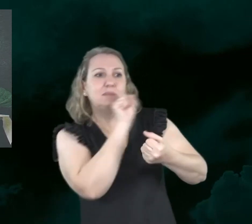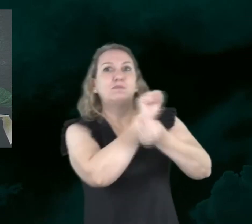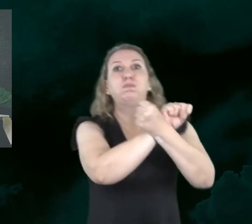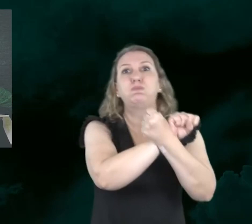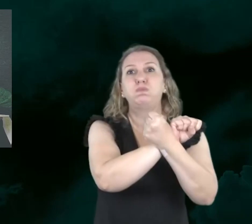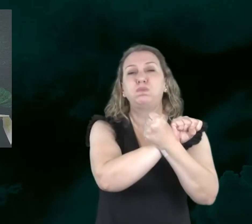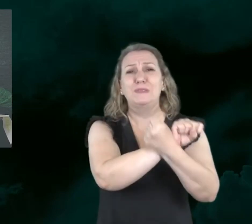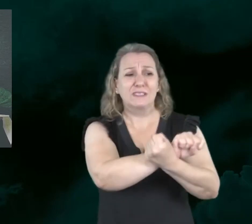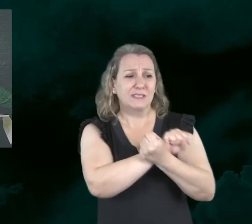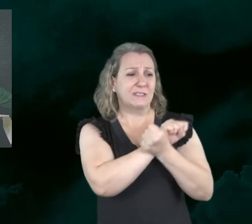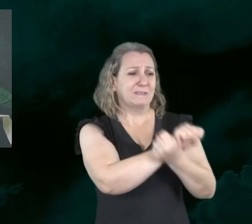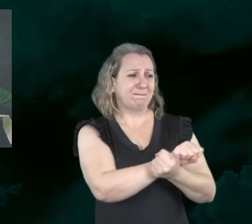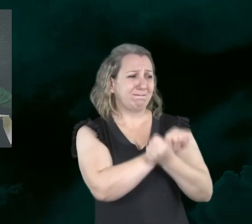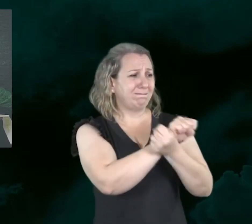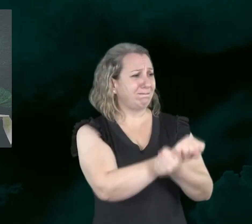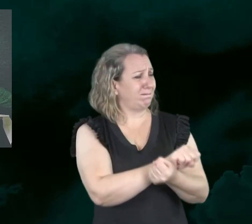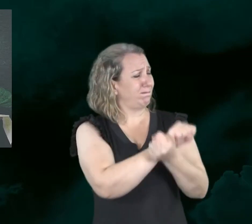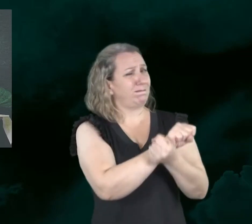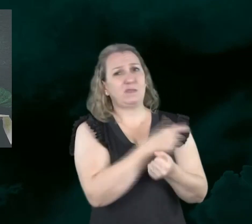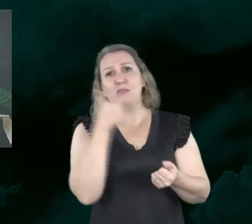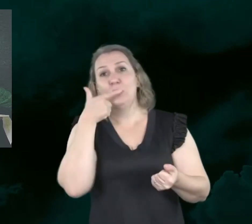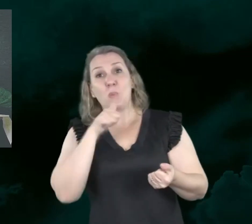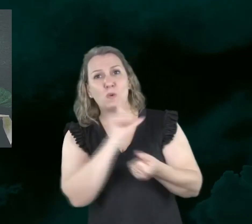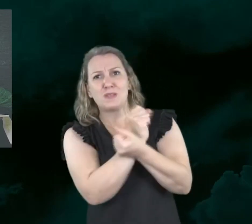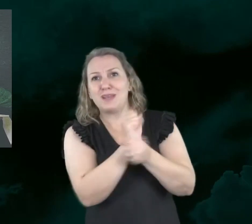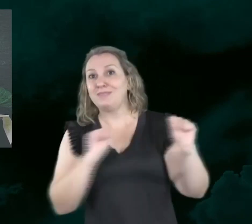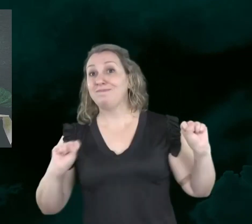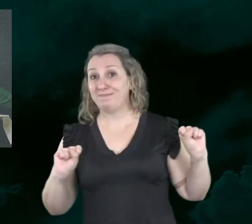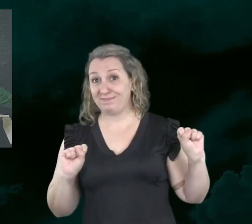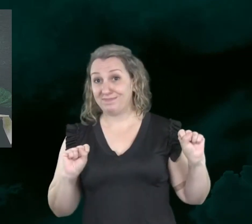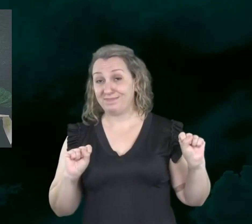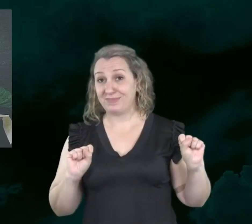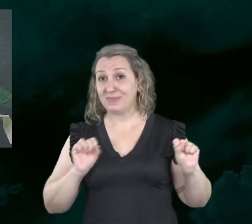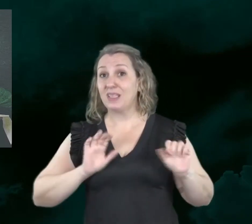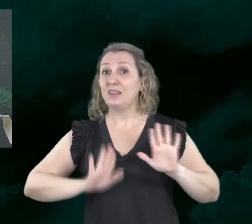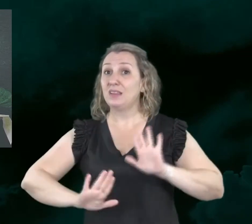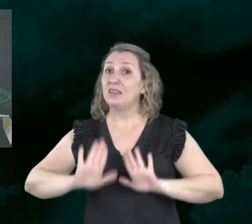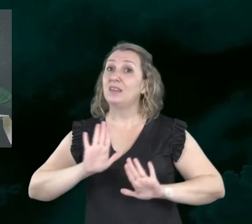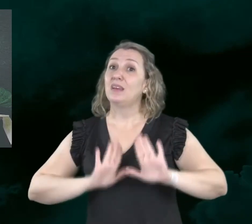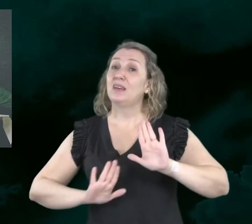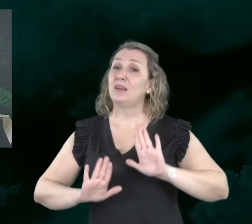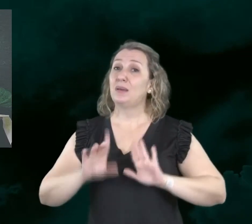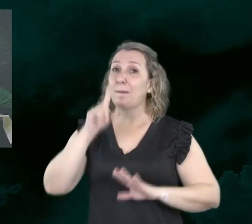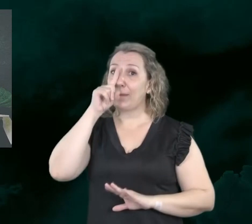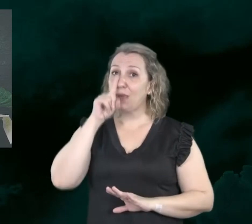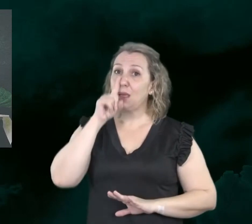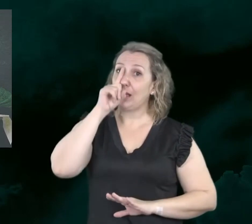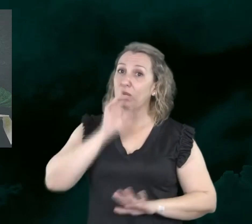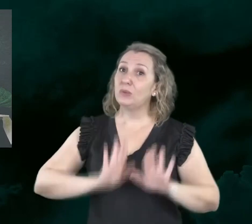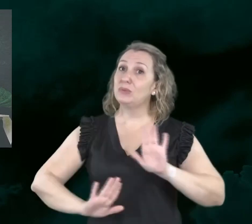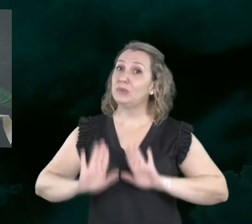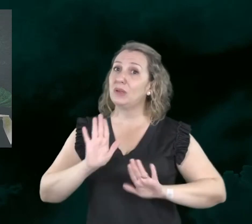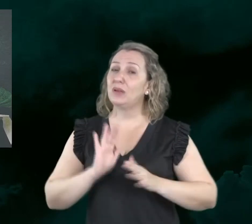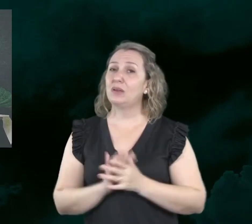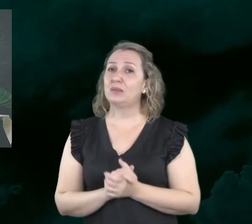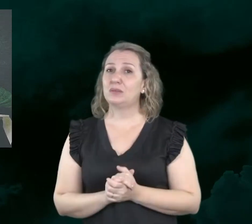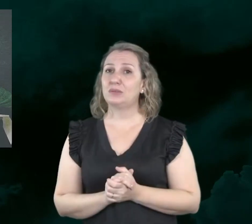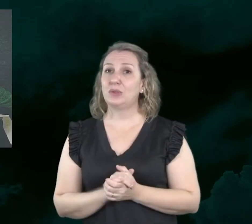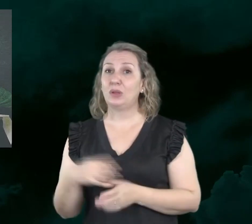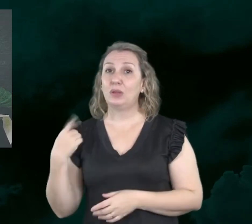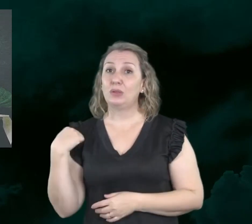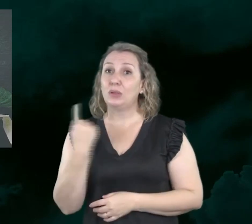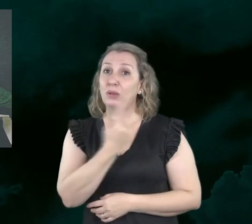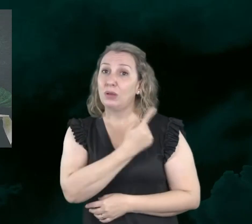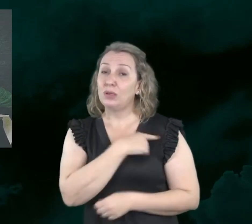destrói. Mas nós precisamos, irmãos, montar não uma teia, nós precisamos